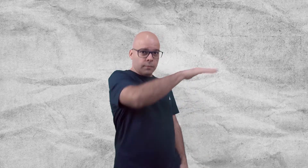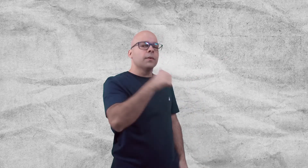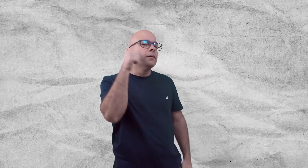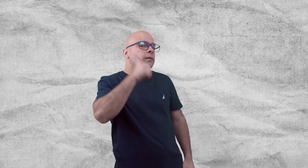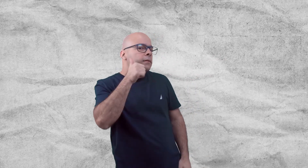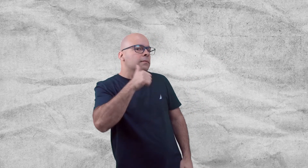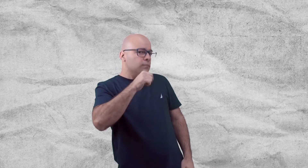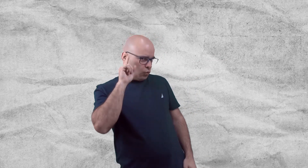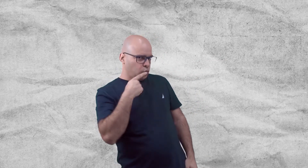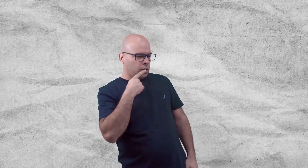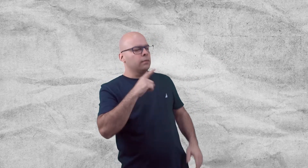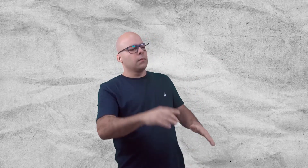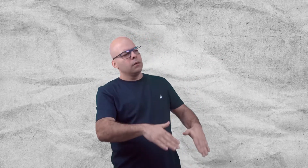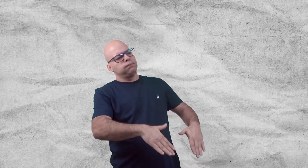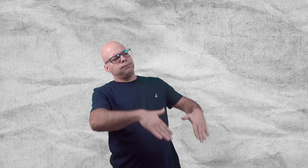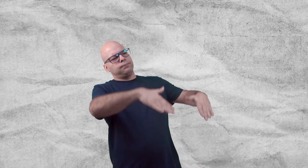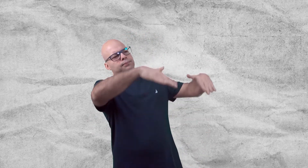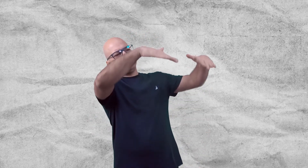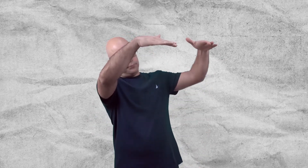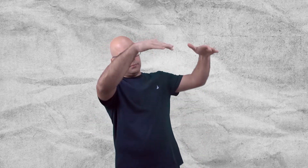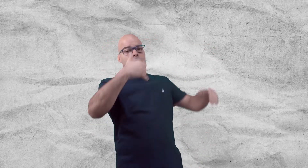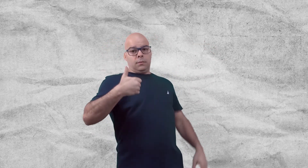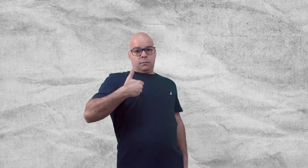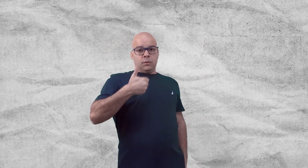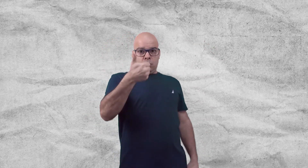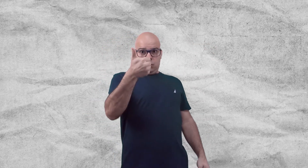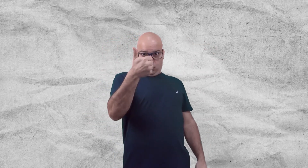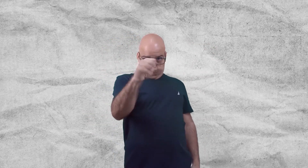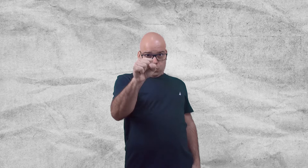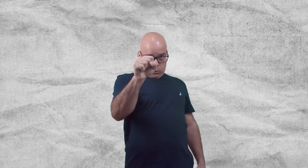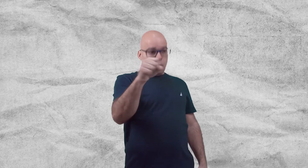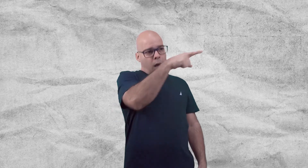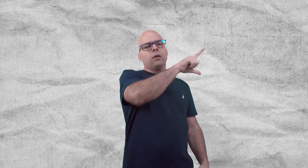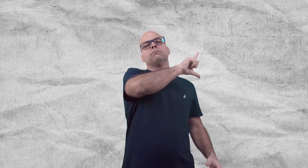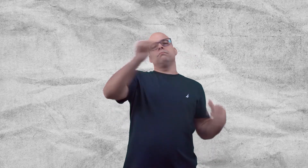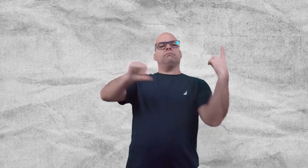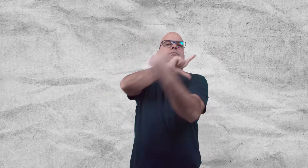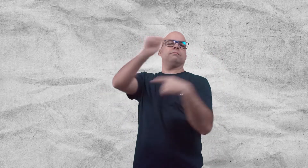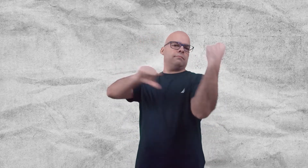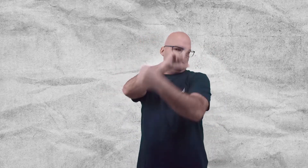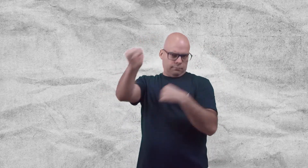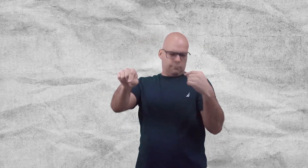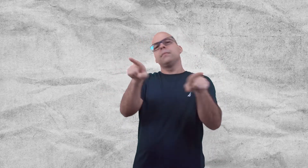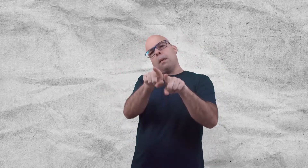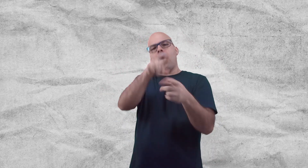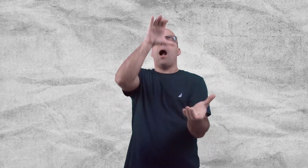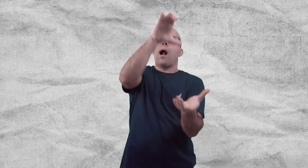Quando as meninas surdas completavam 18 anos de idade, elas tinham que sair daquela escola, porque já era a idade de